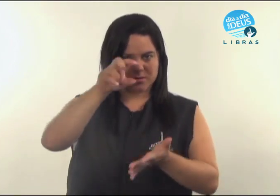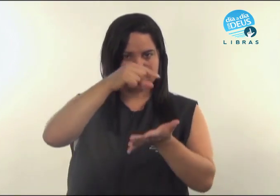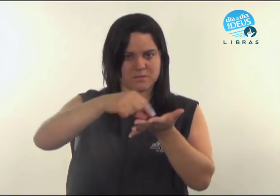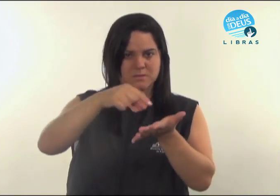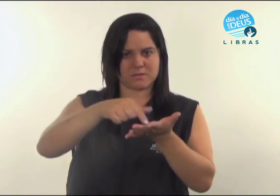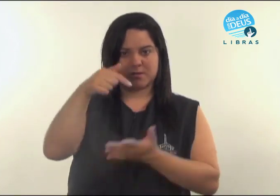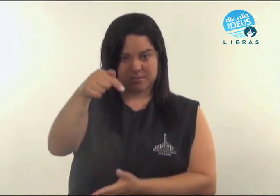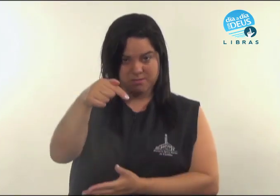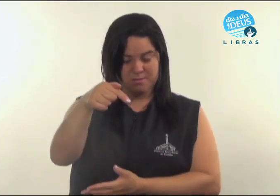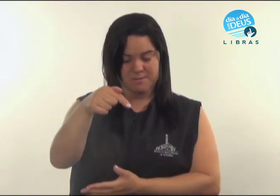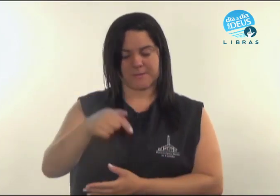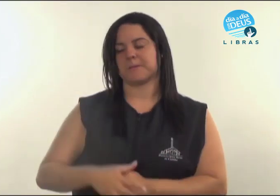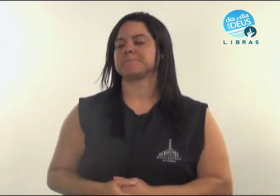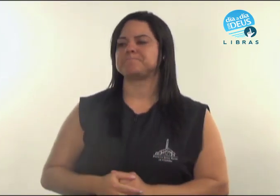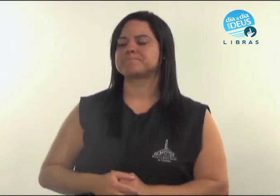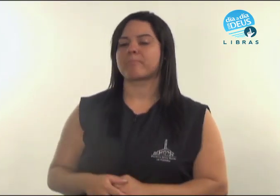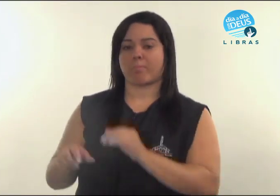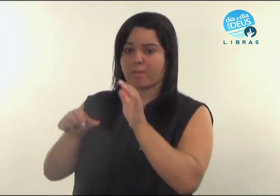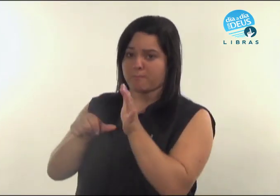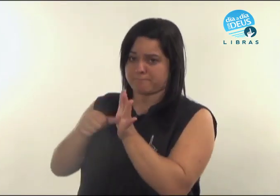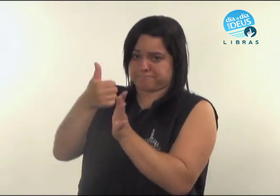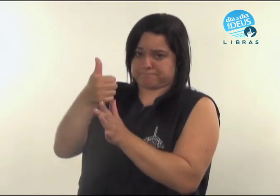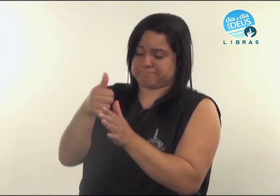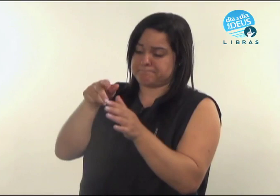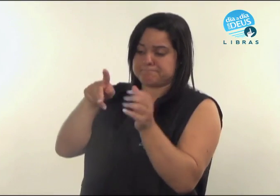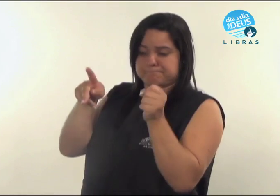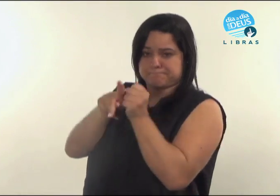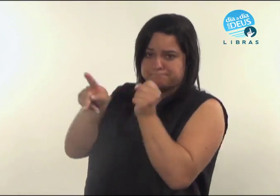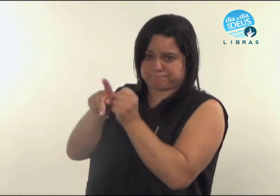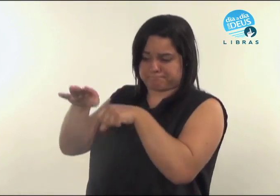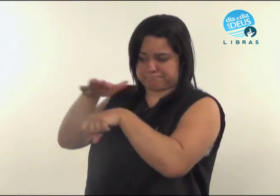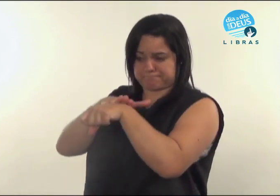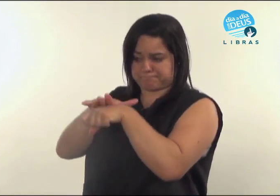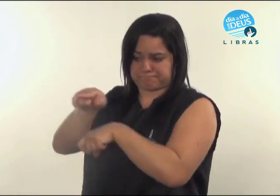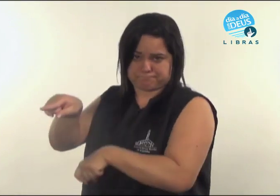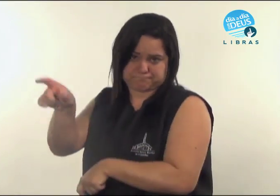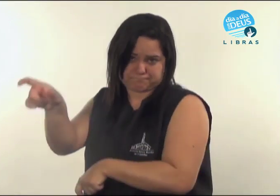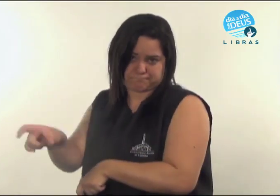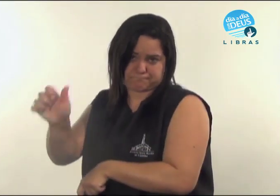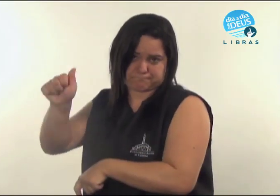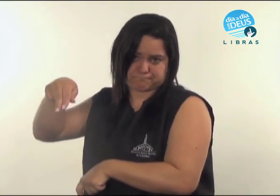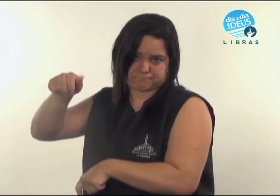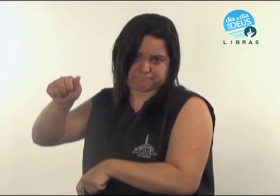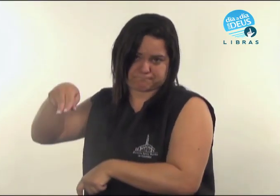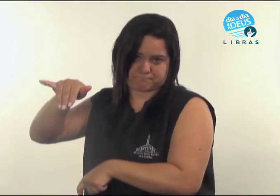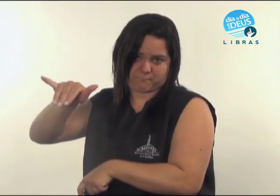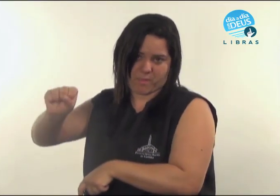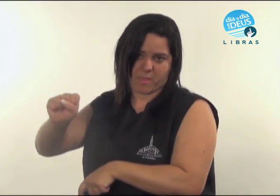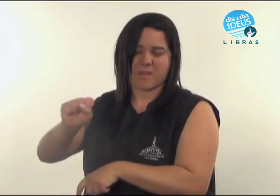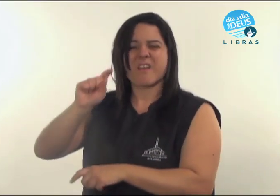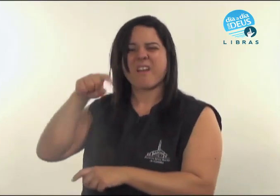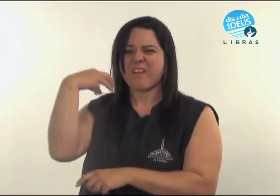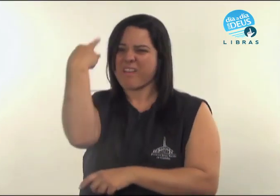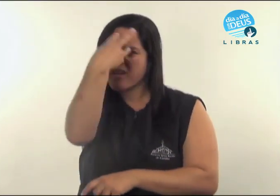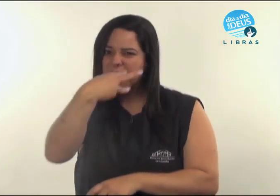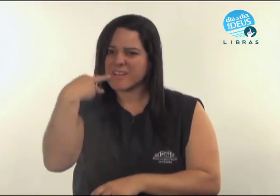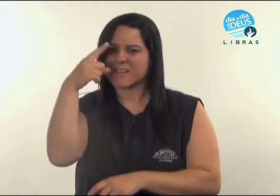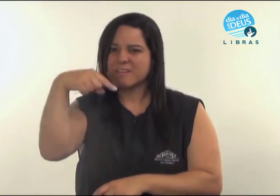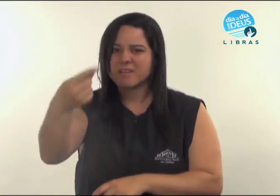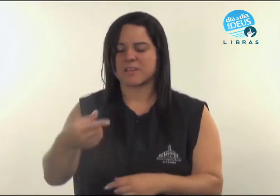de Ananias chegou umas 3 horas depois, sem saber do que havia acontecido com o marido. E aí Pedro perguntou